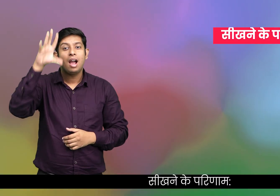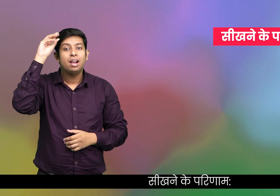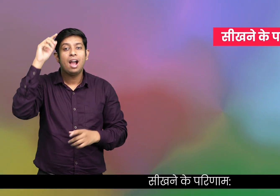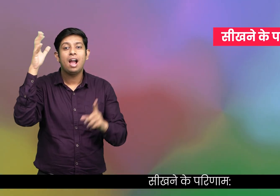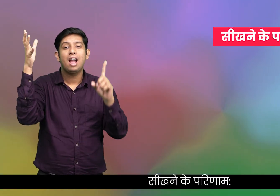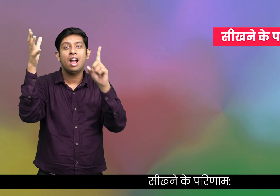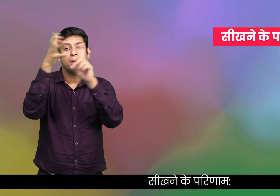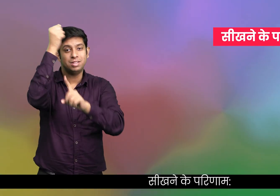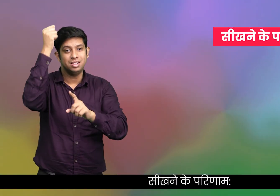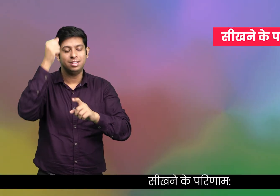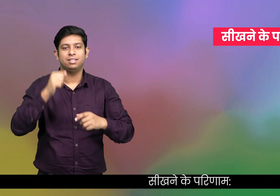के परिणाम।